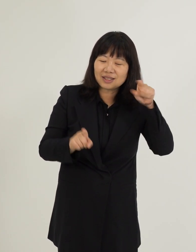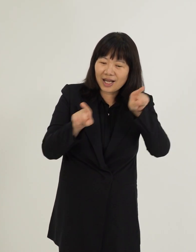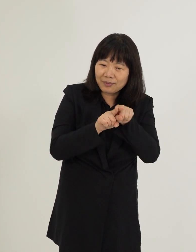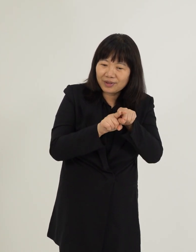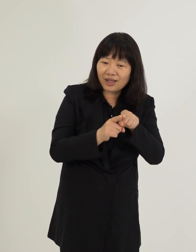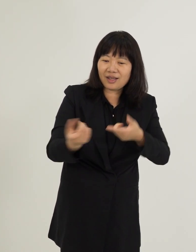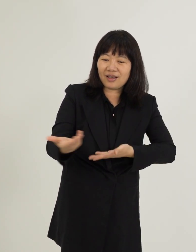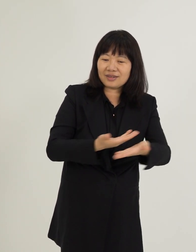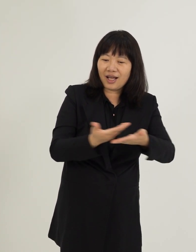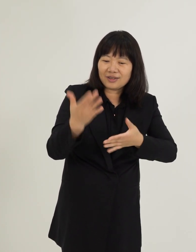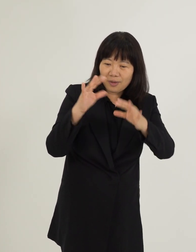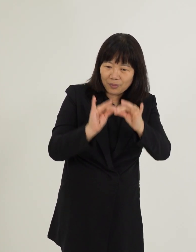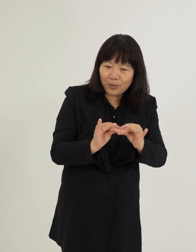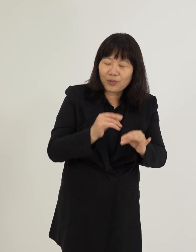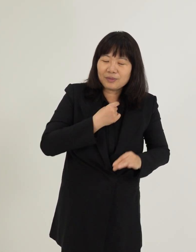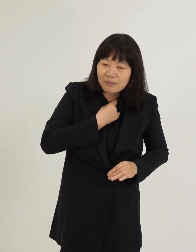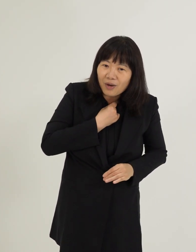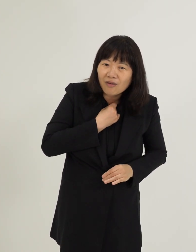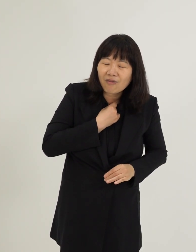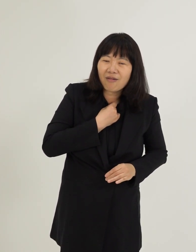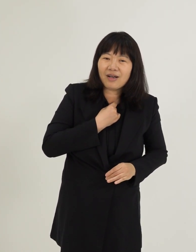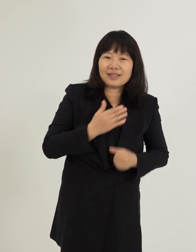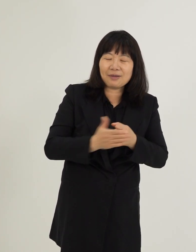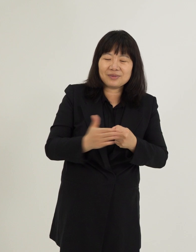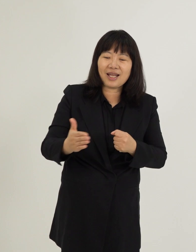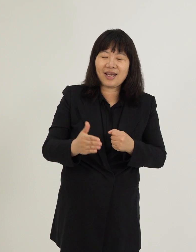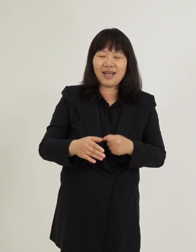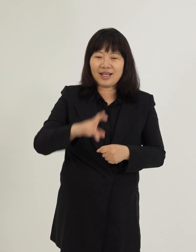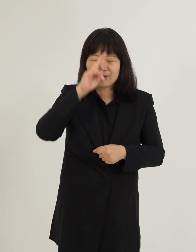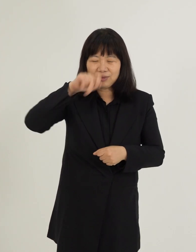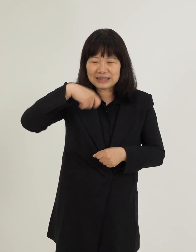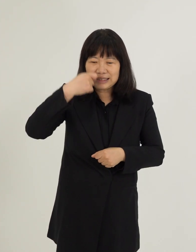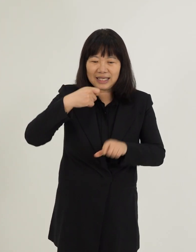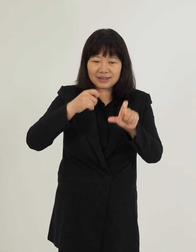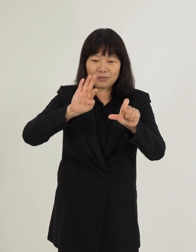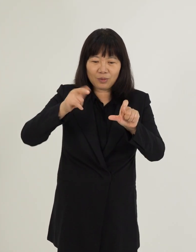코스를 결정하셨다는 거예요.